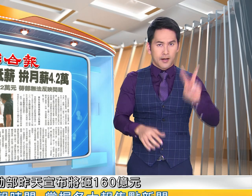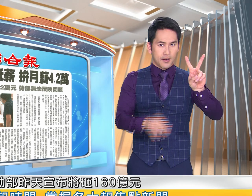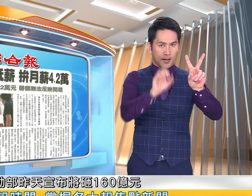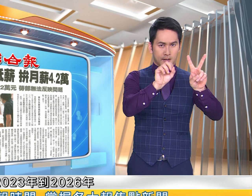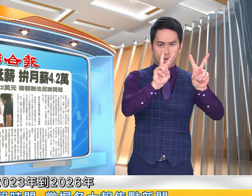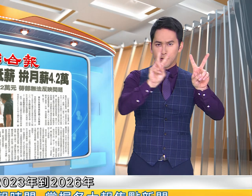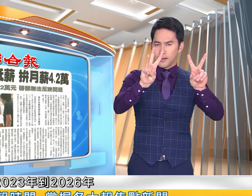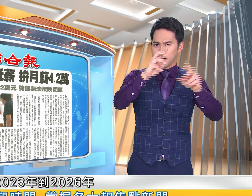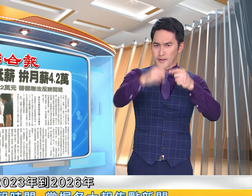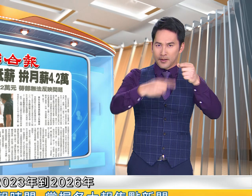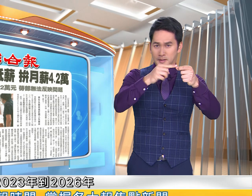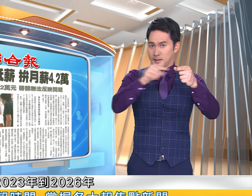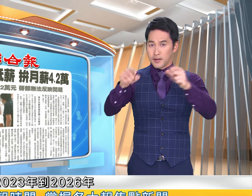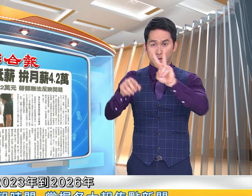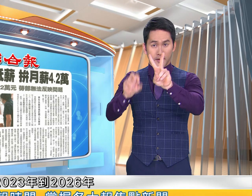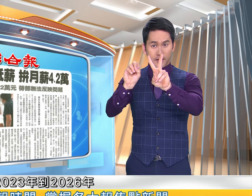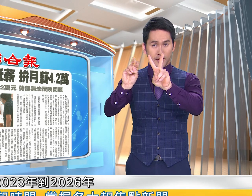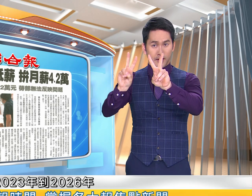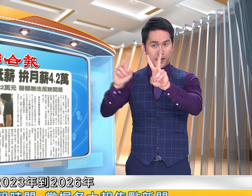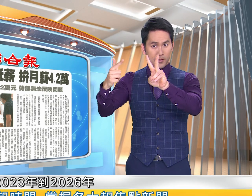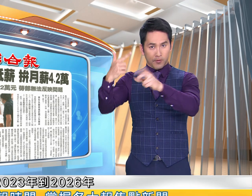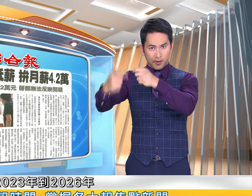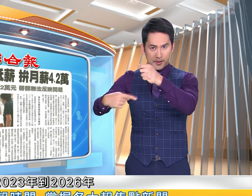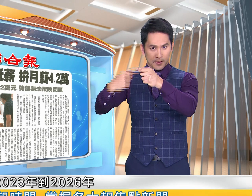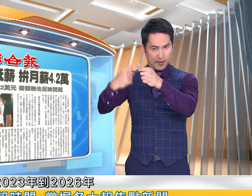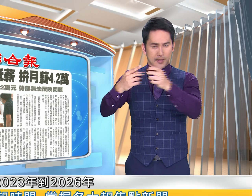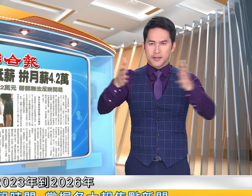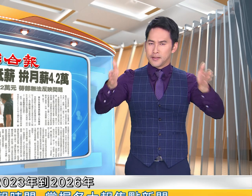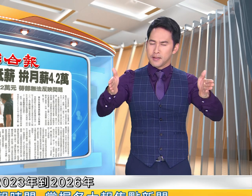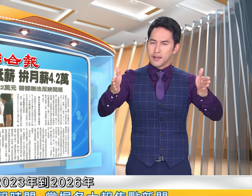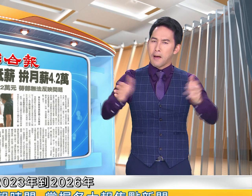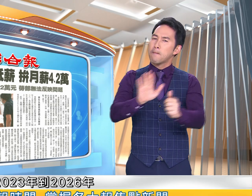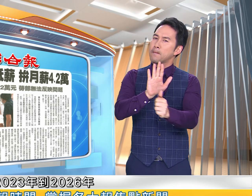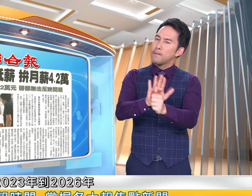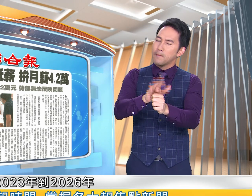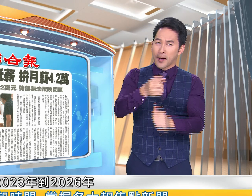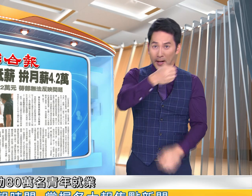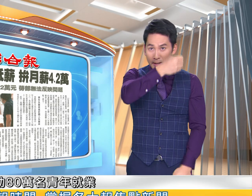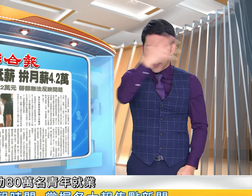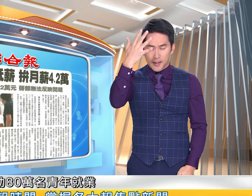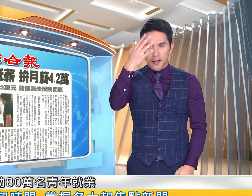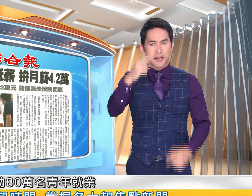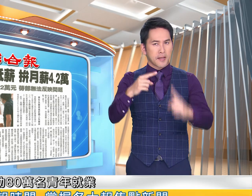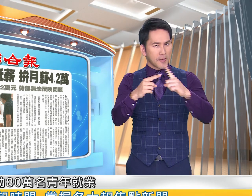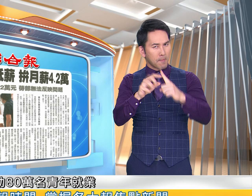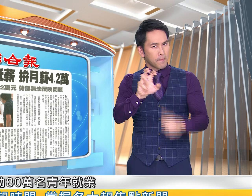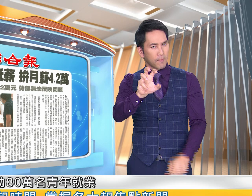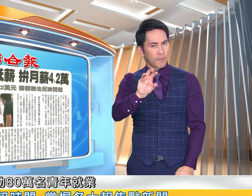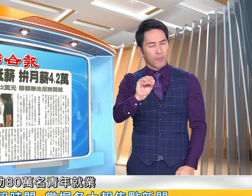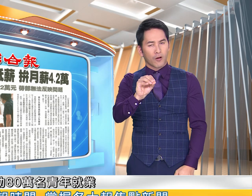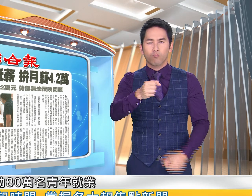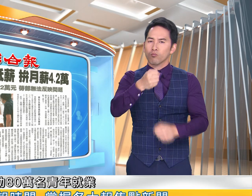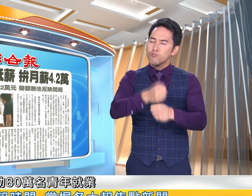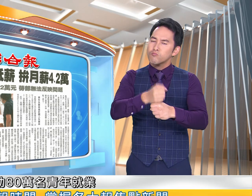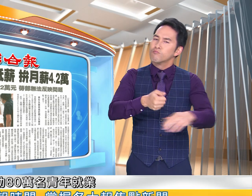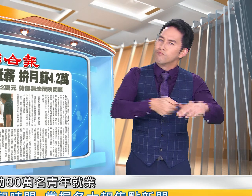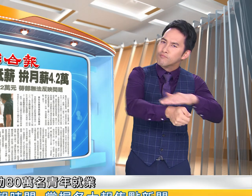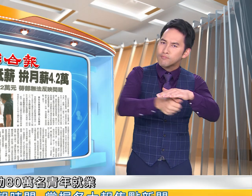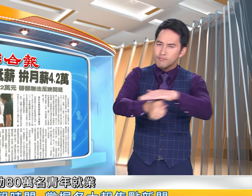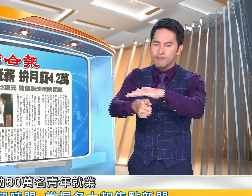在2023年到2026年。协助80万名青年就业，目标